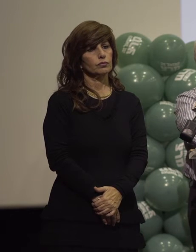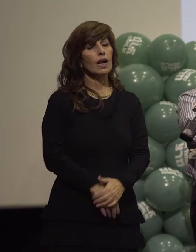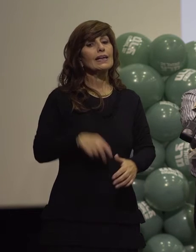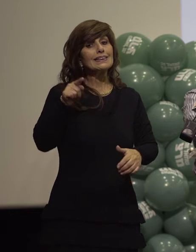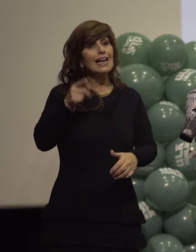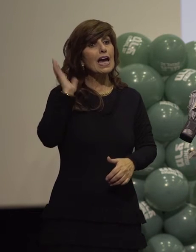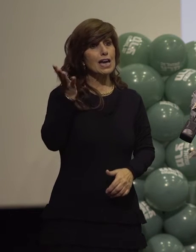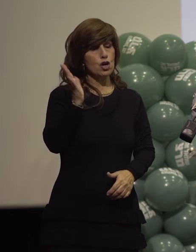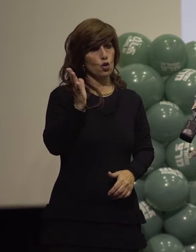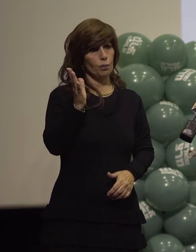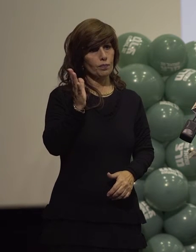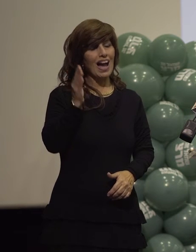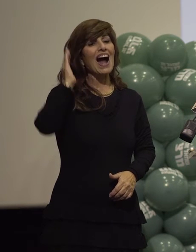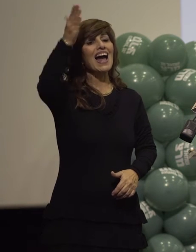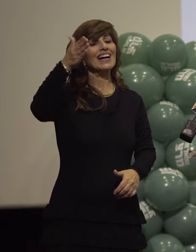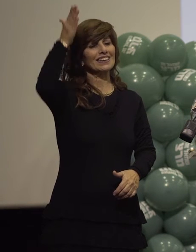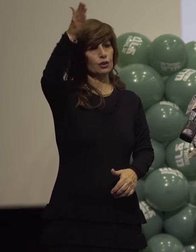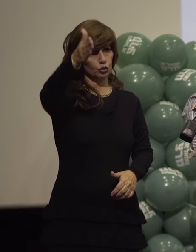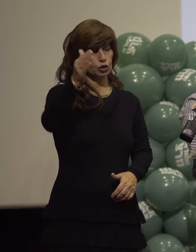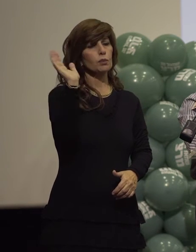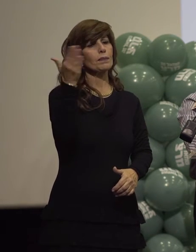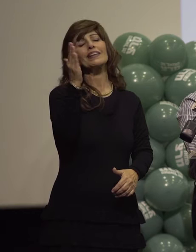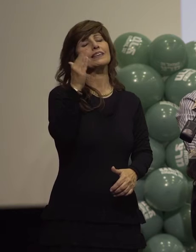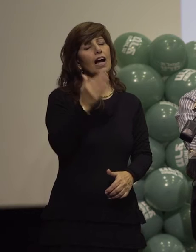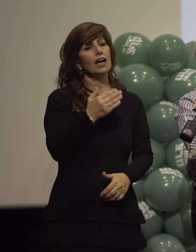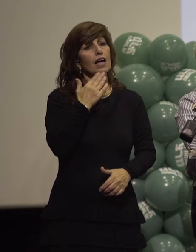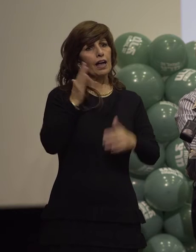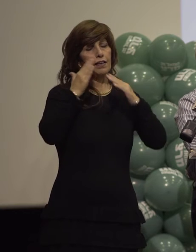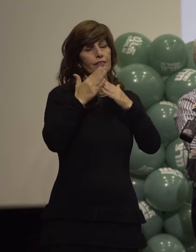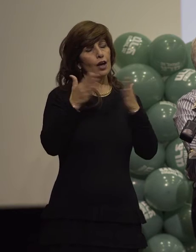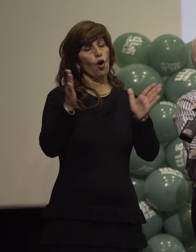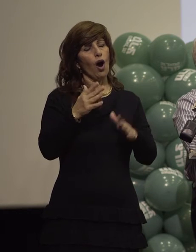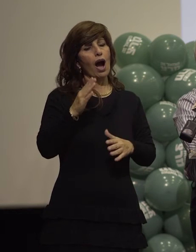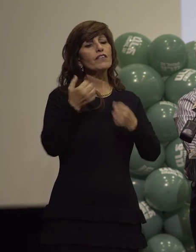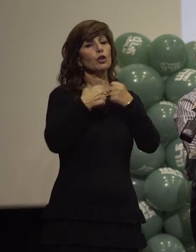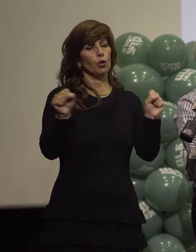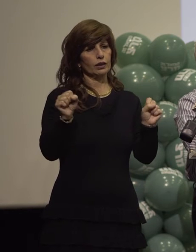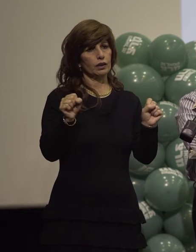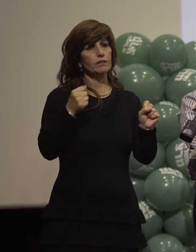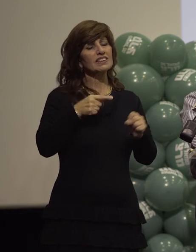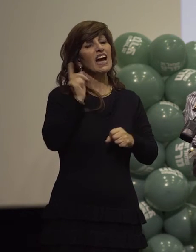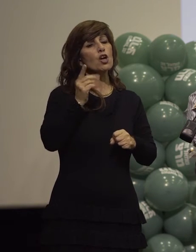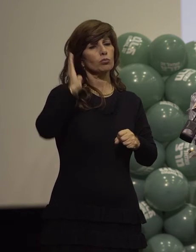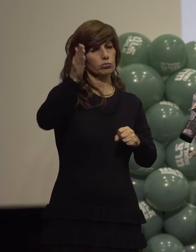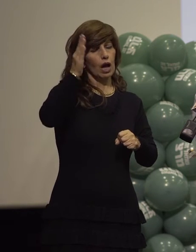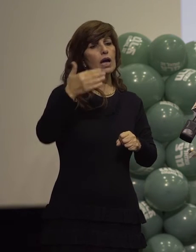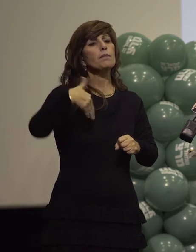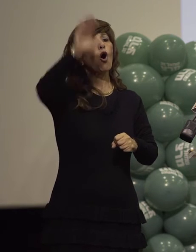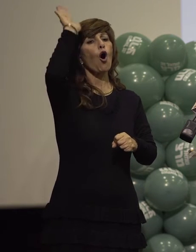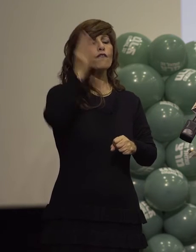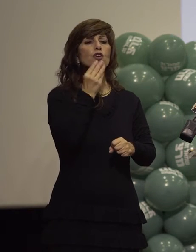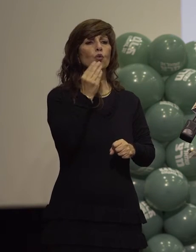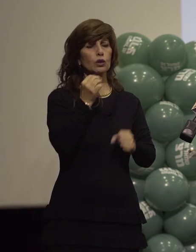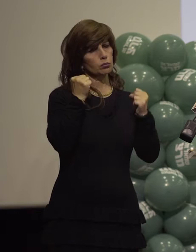זה איום על עתידנו כמדינה נאורה ודמוקרטית, זה איום על עתידנו כמדינה עם רוב יהודי